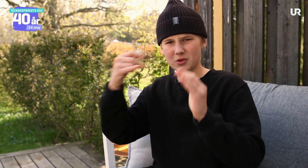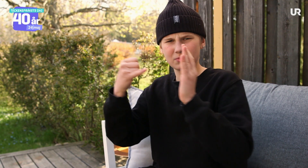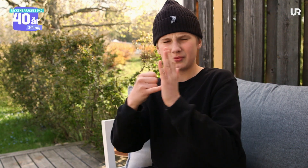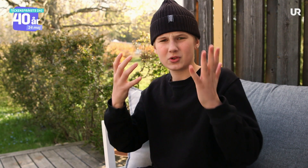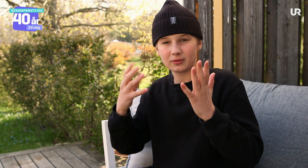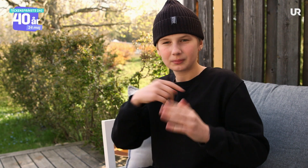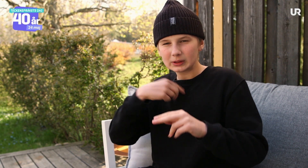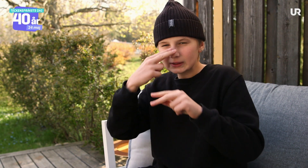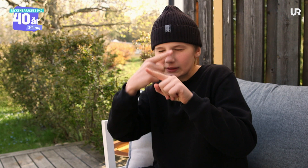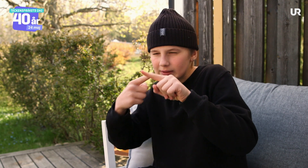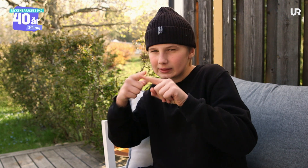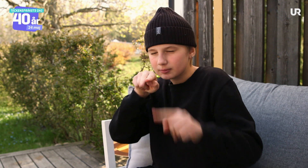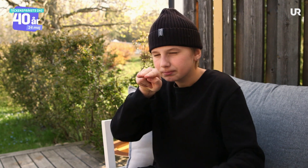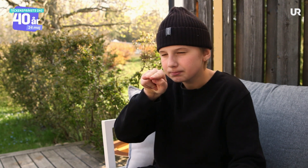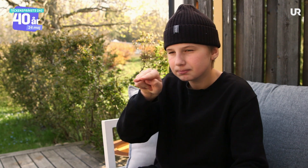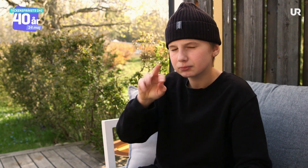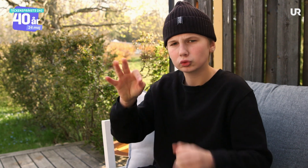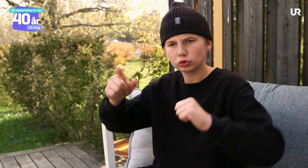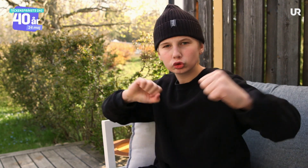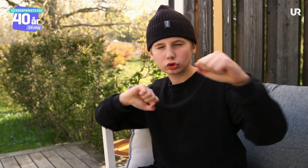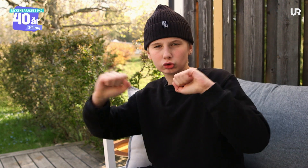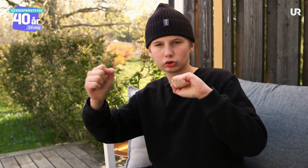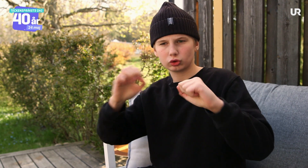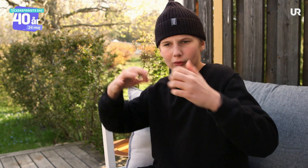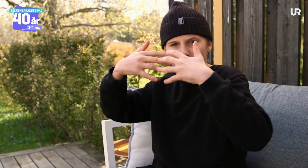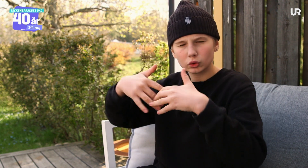Då ska man kolla på detaljer, till exempel hur saker rör på sig. Kolla här nu.